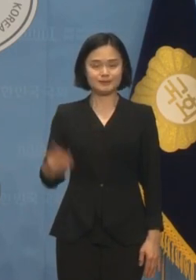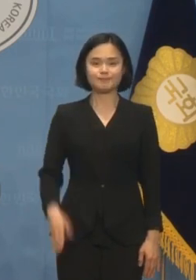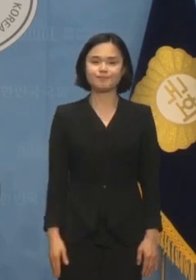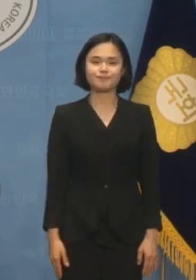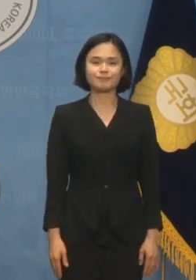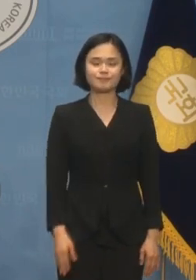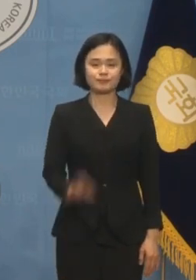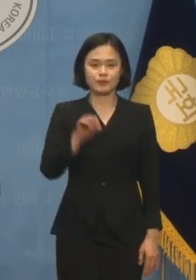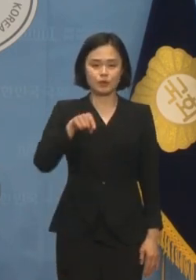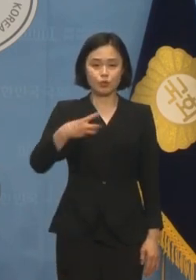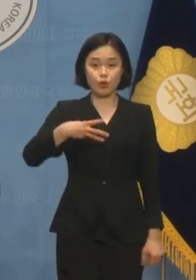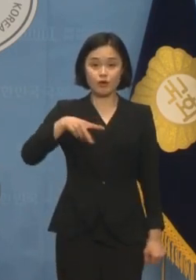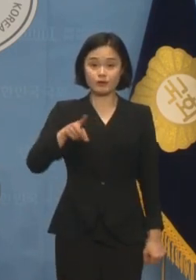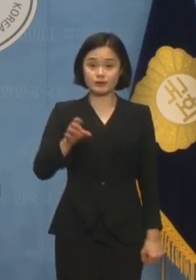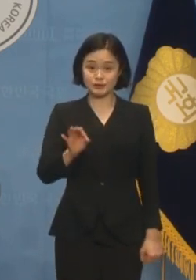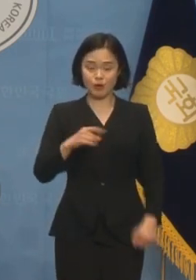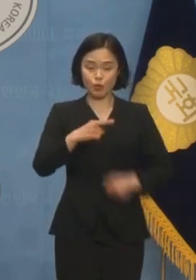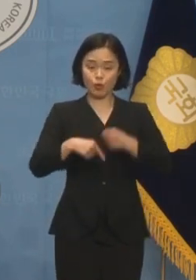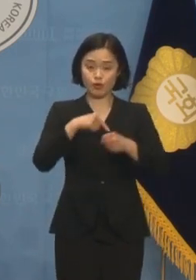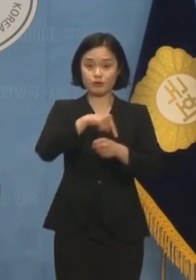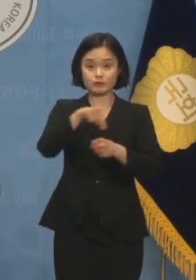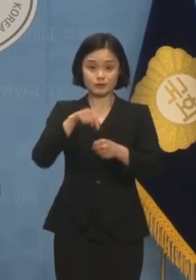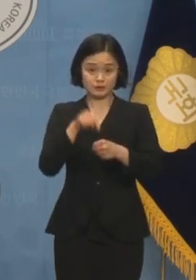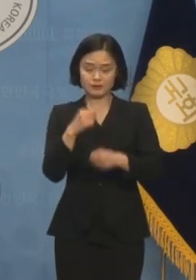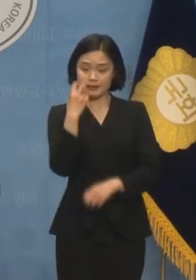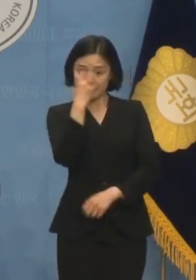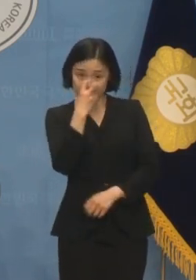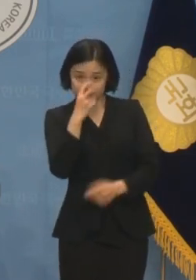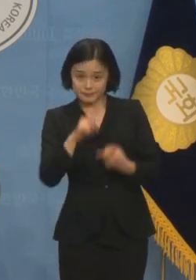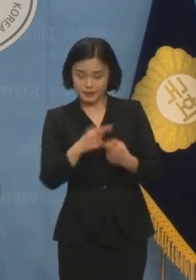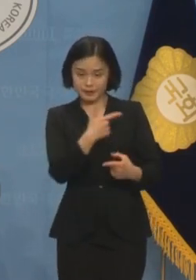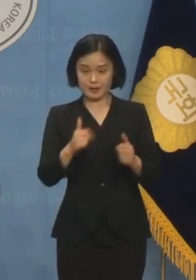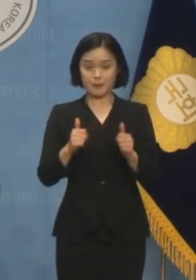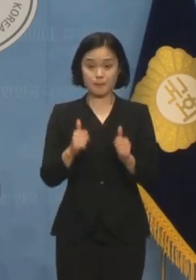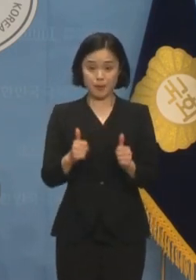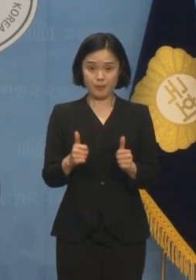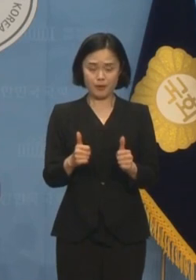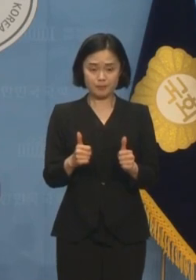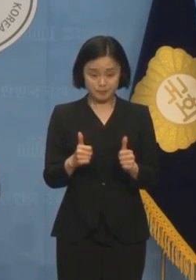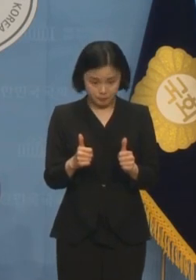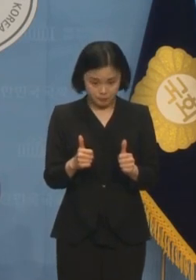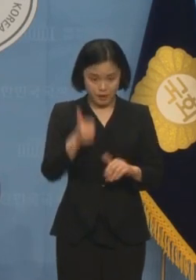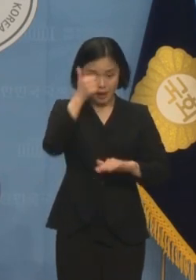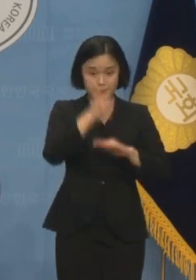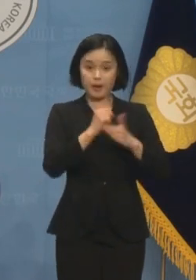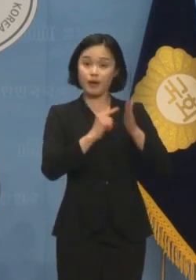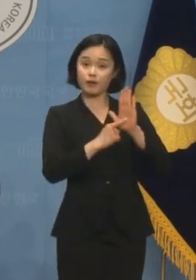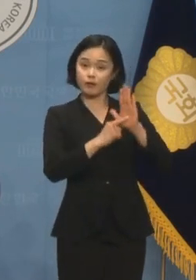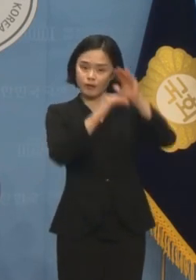월성원전 감사 방해 관련 대법원 판결에 대해서 브리핑하겠습니다.